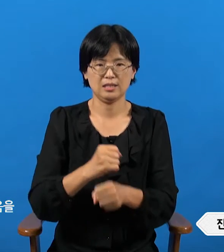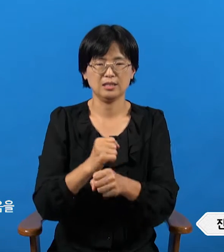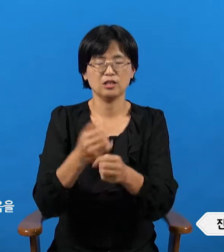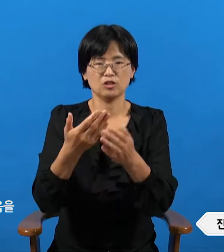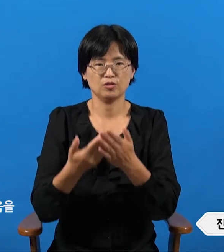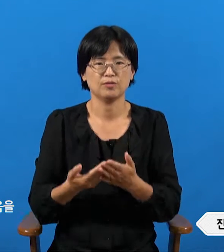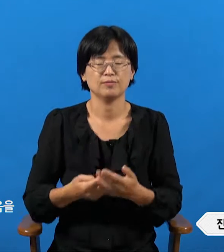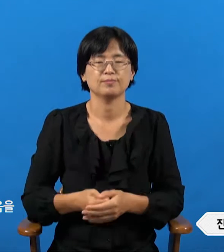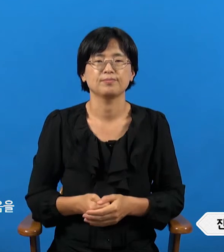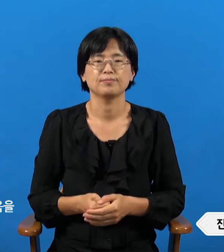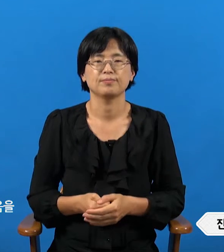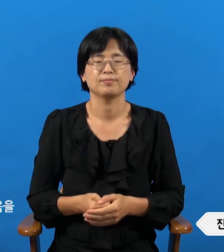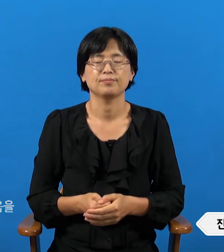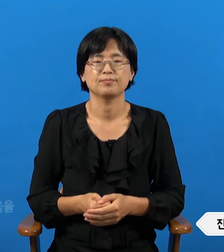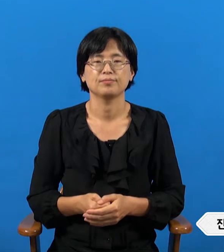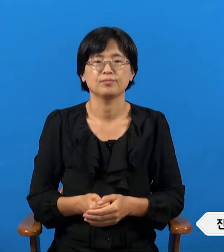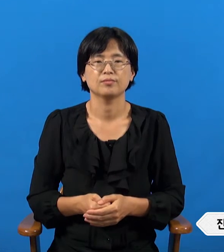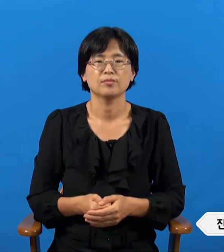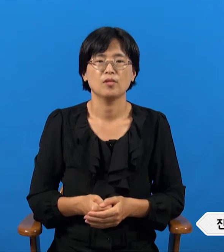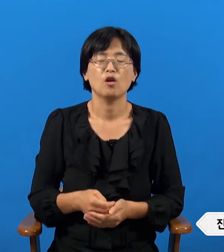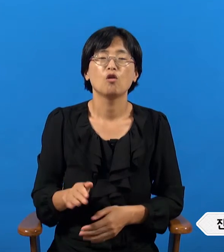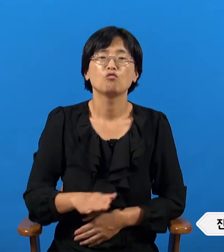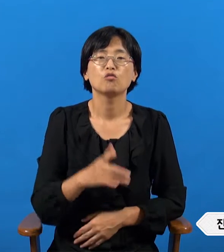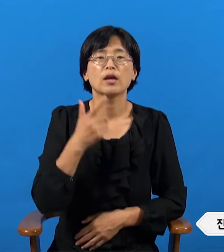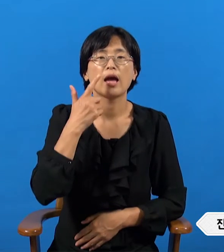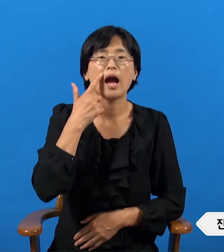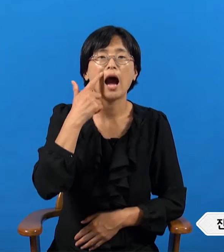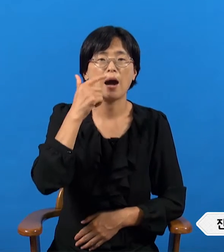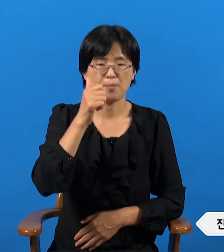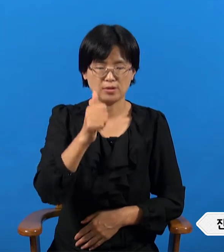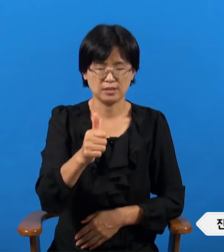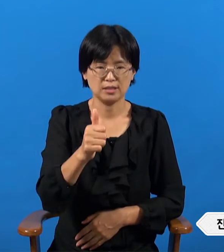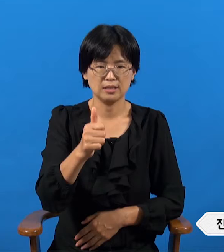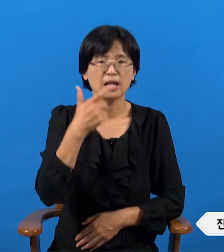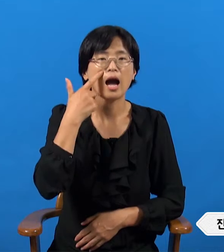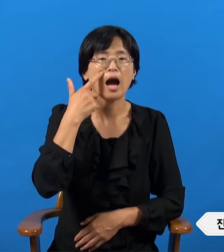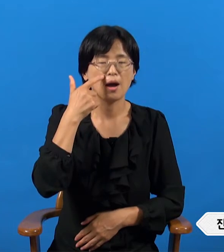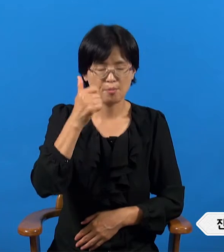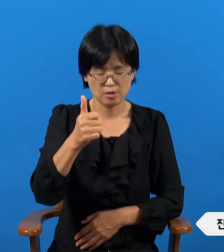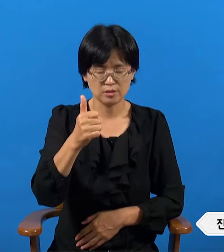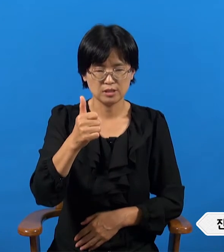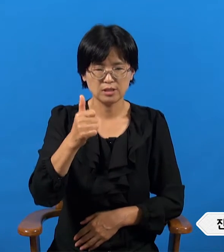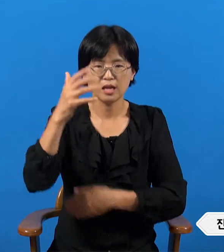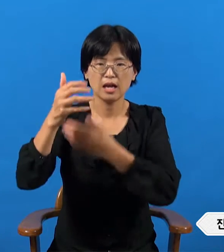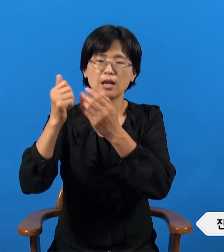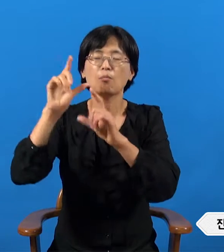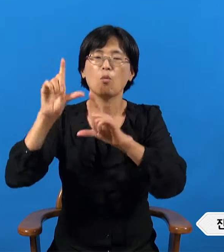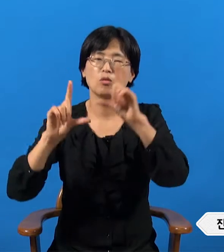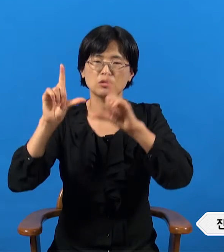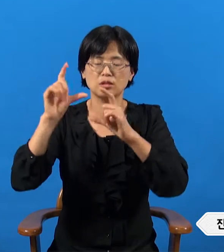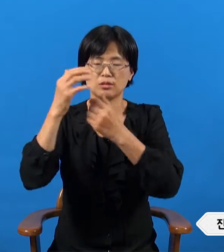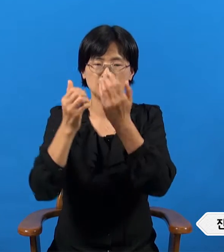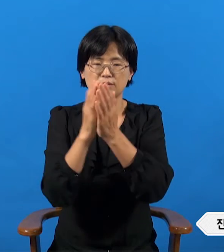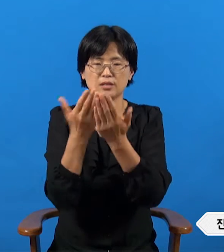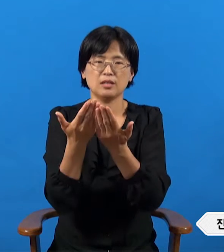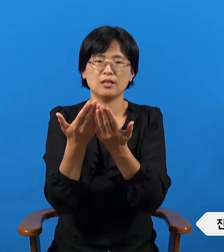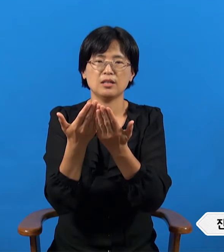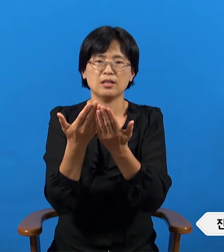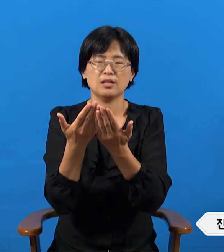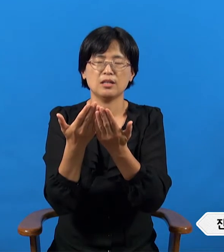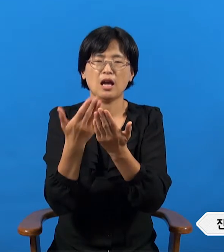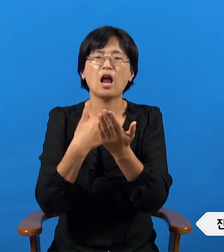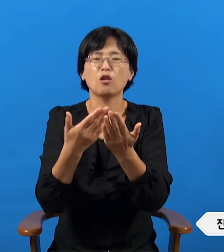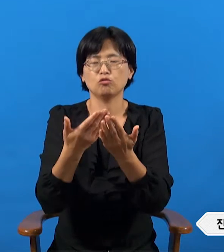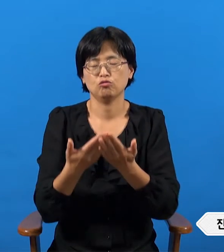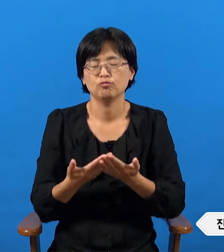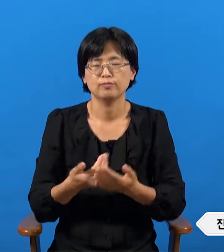자녀 삼으신 하나님, 그리고 우리의 아버지 되신 하나님의 모습을 성경은